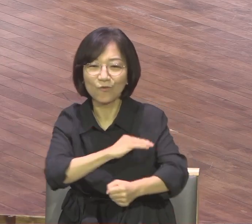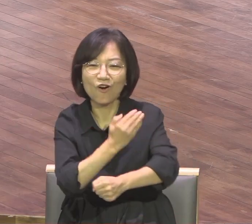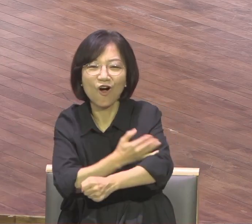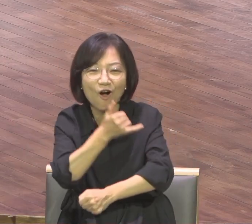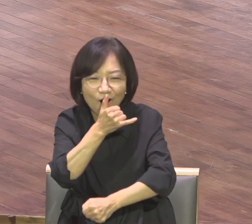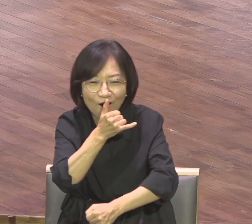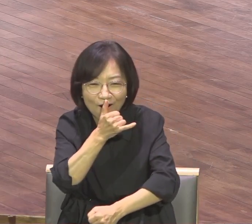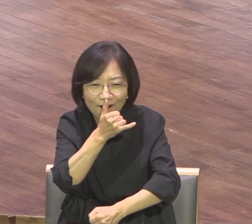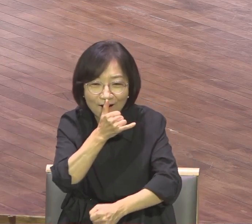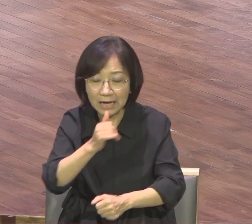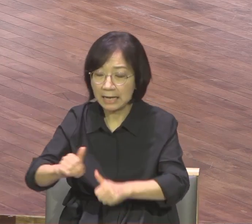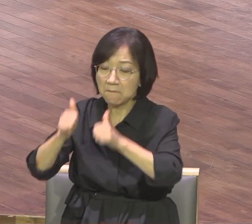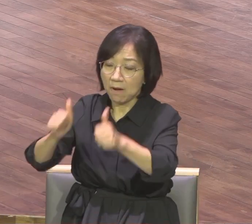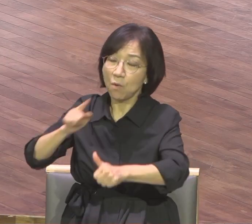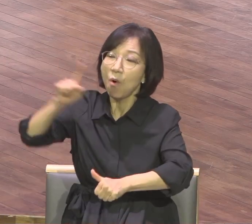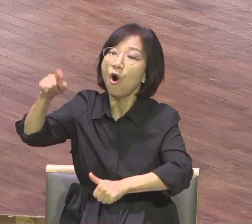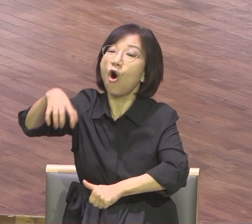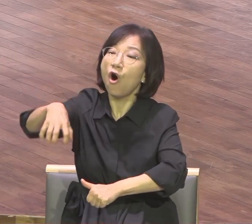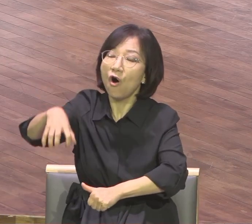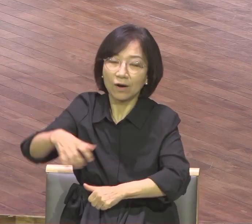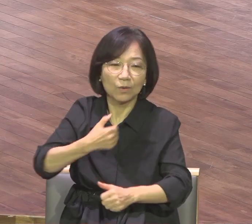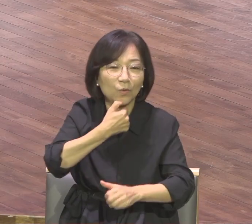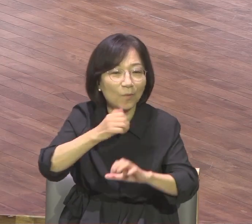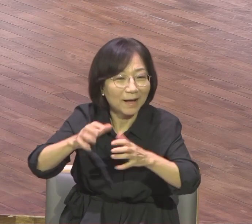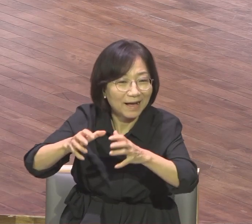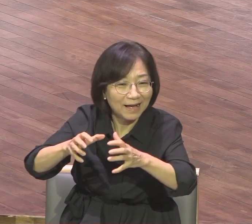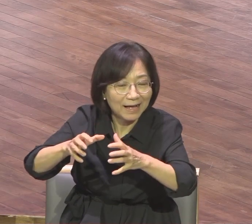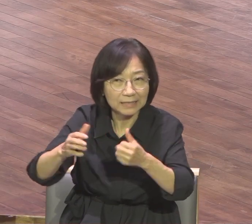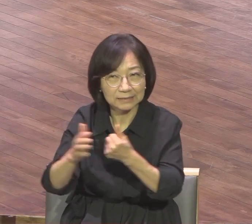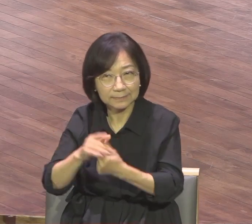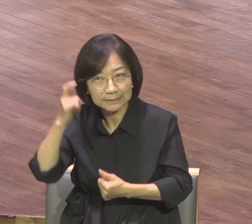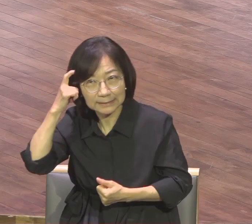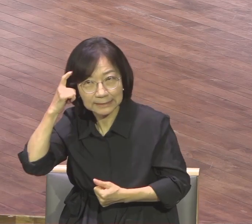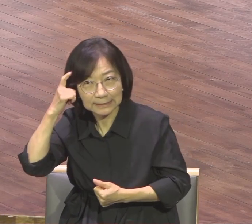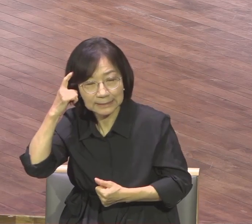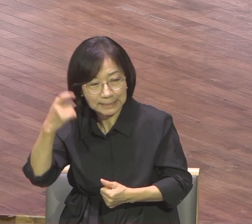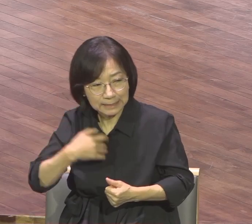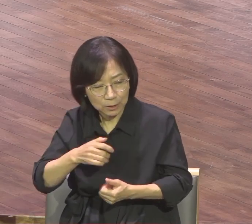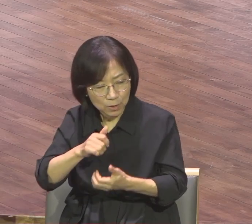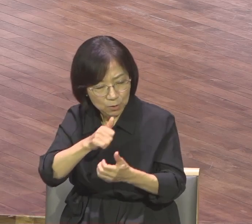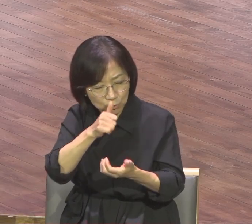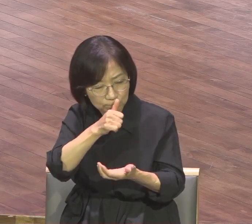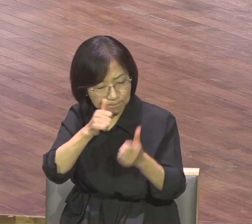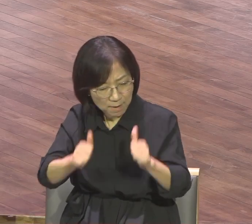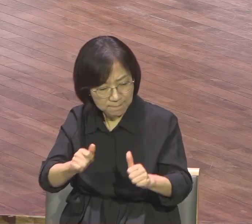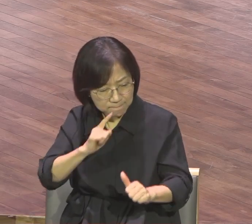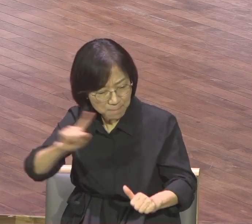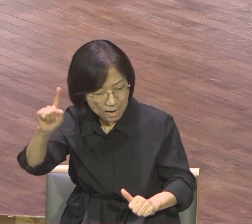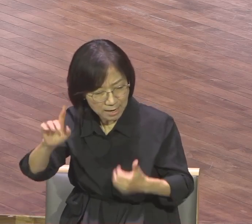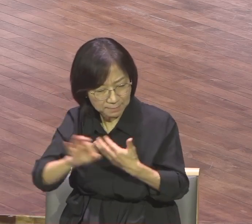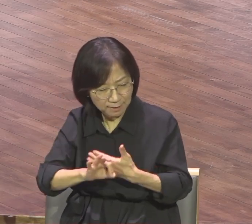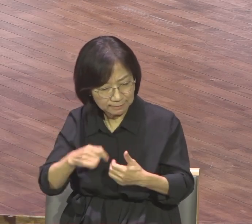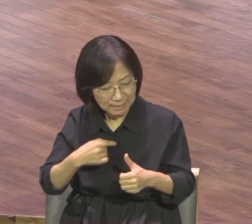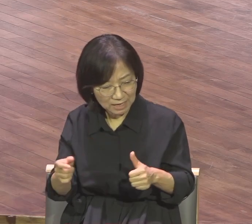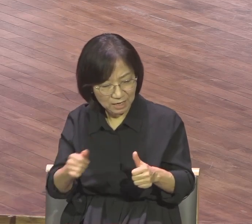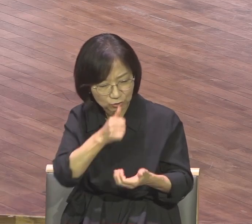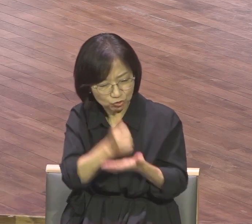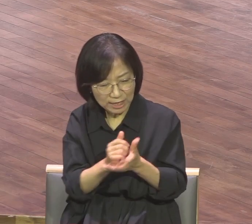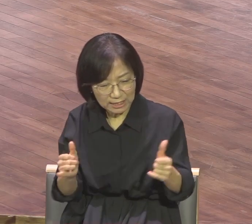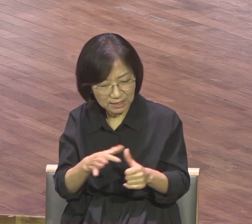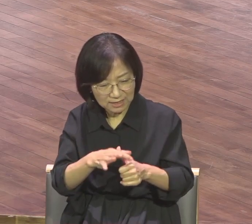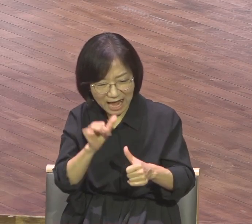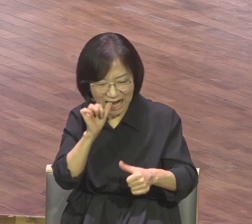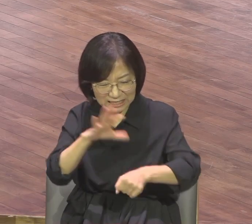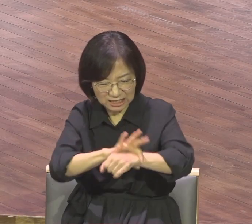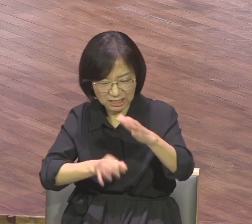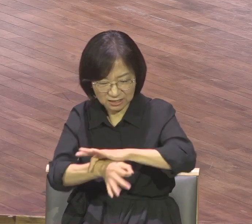어디서 하느냐? 로마에서 하게 되었어요. 그것을 활용하게 되면 자연스럽게 로마에 들어갈